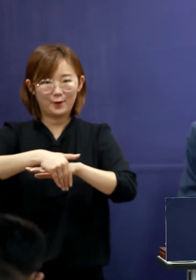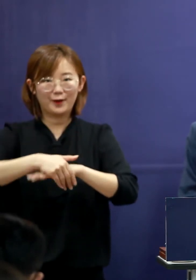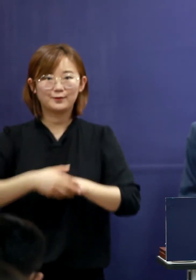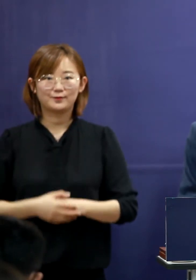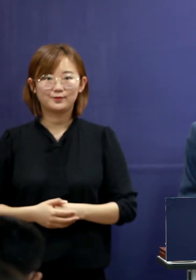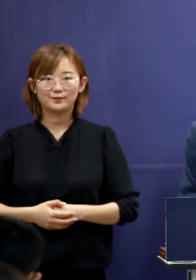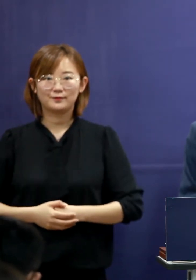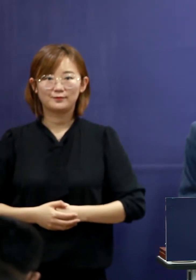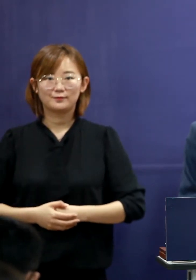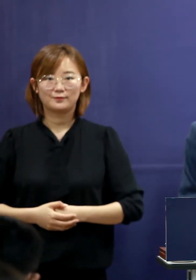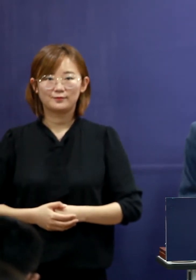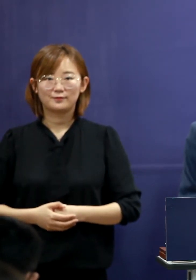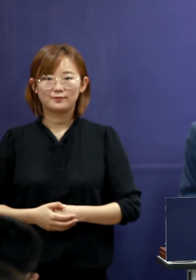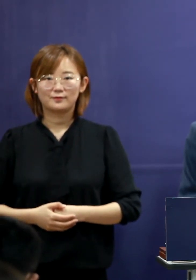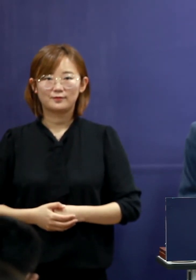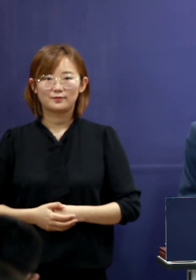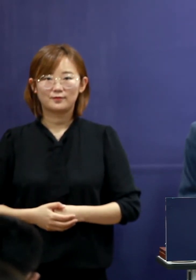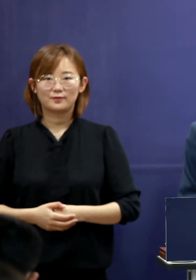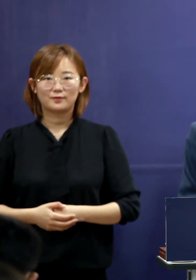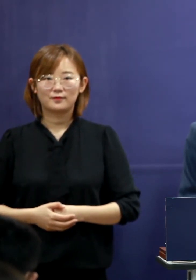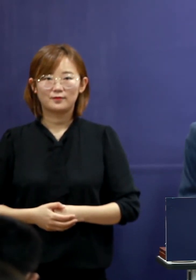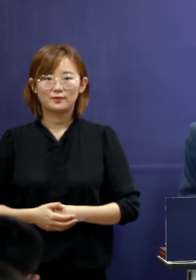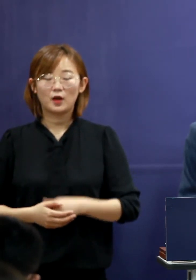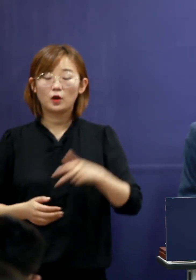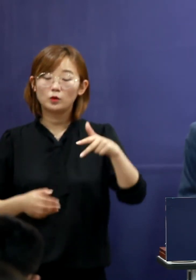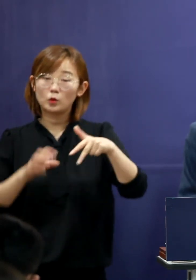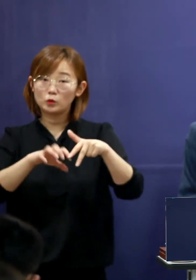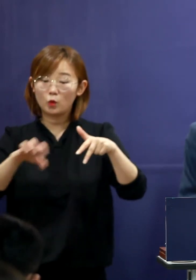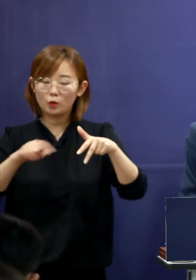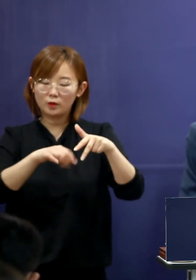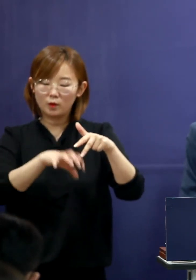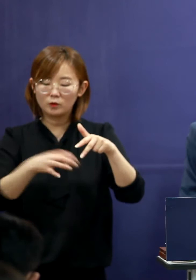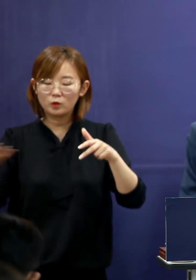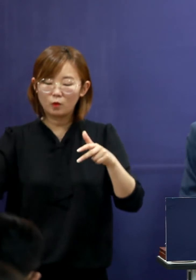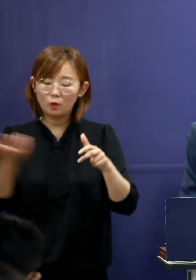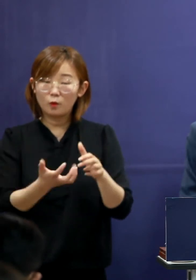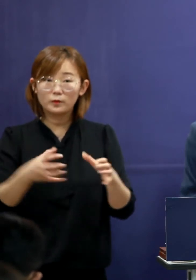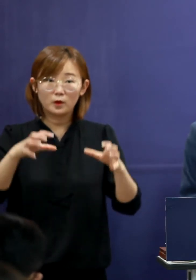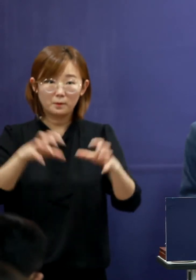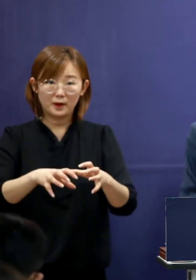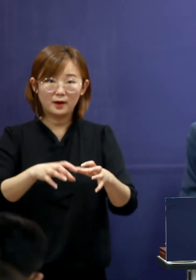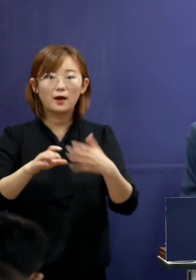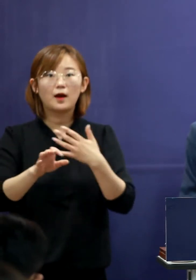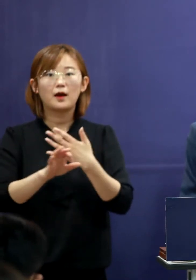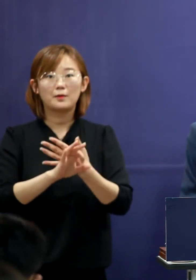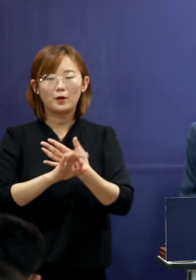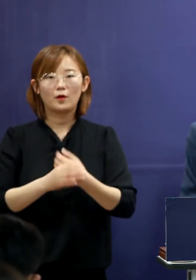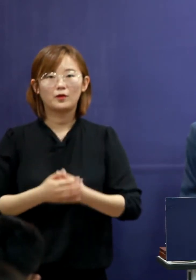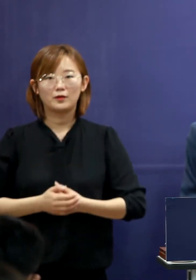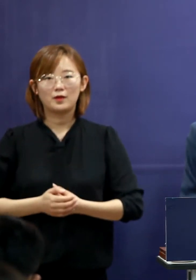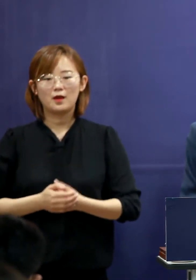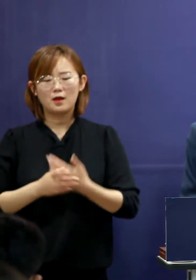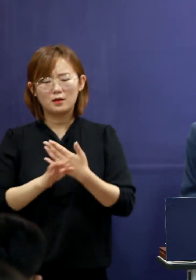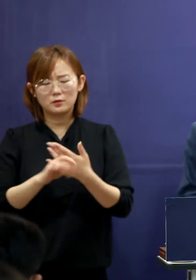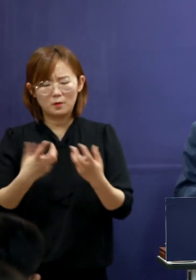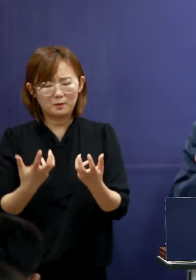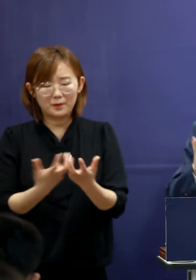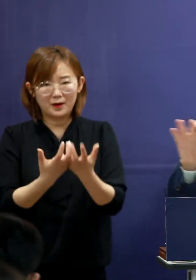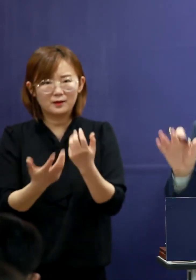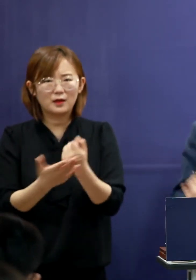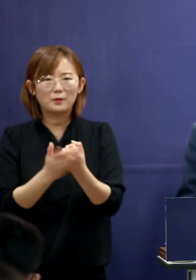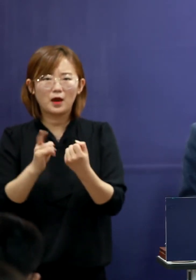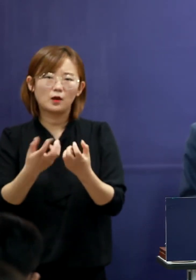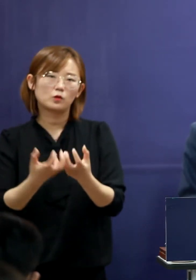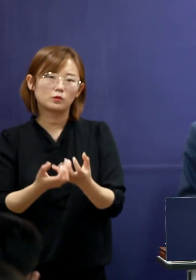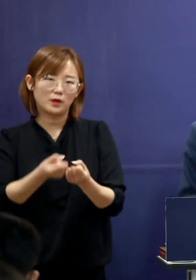일시적으로 좀 공간 배치라든지 이런 측면에서 좀 어려움이 있어서 일시적으로는 좀 나누어질 부분이 있는데,